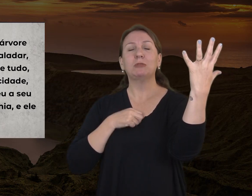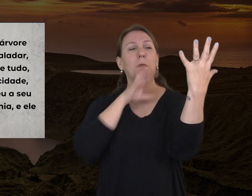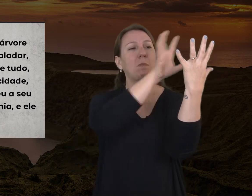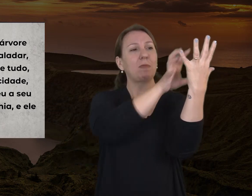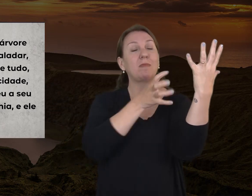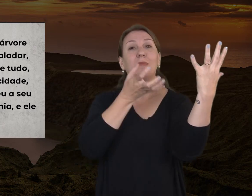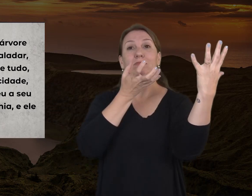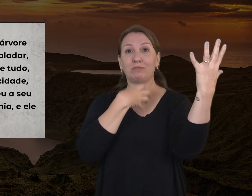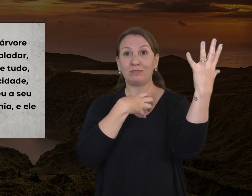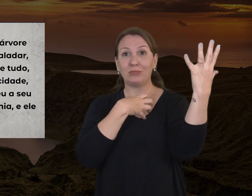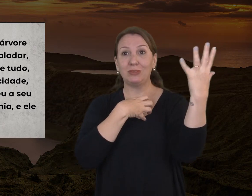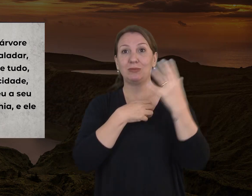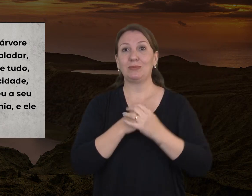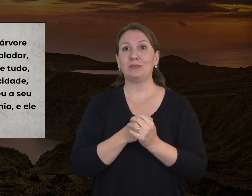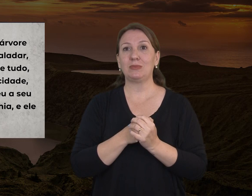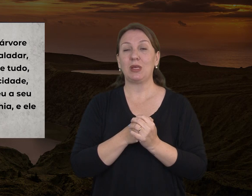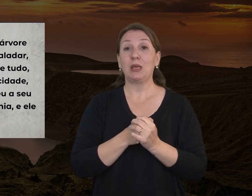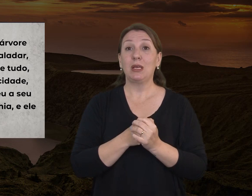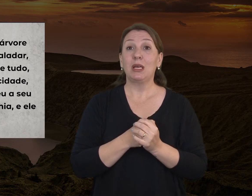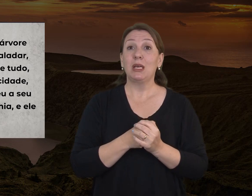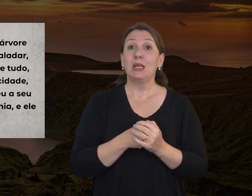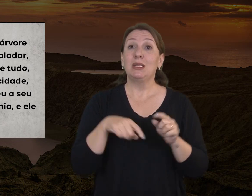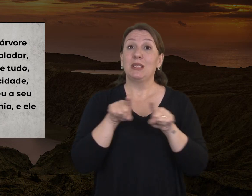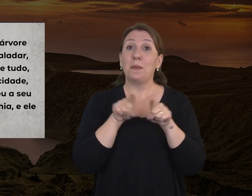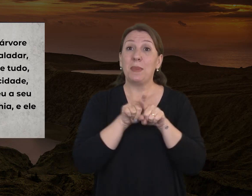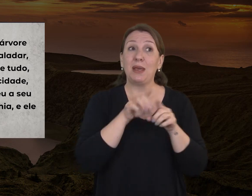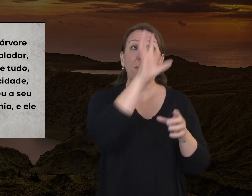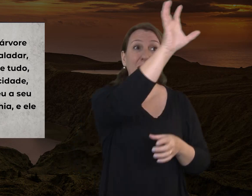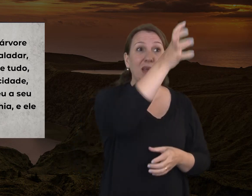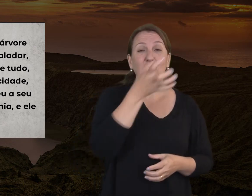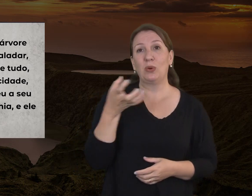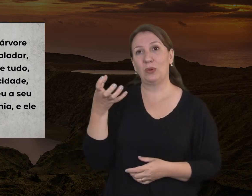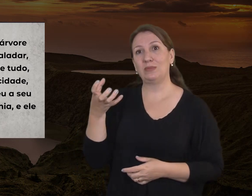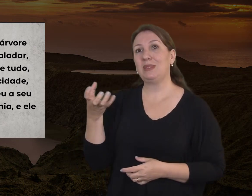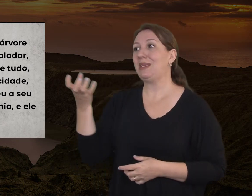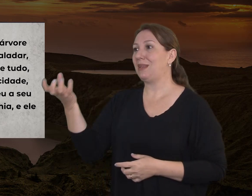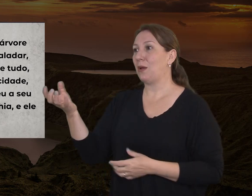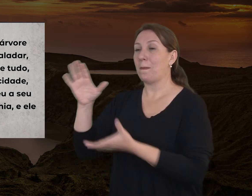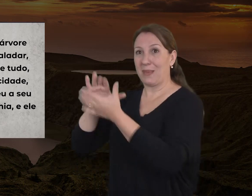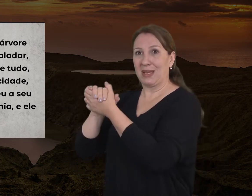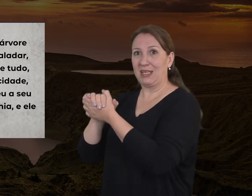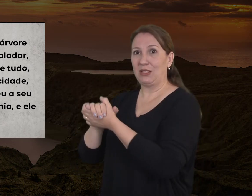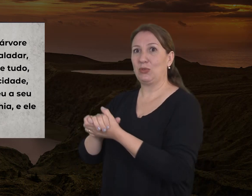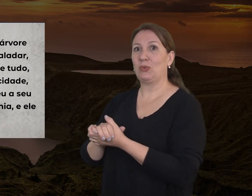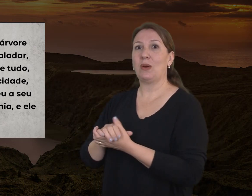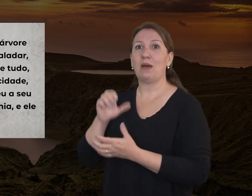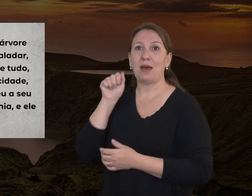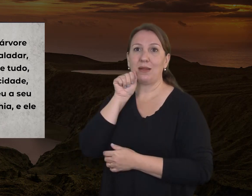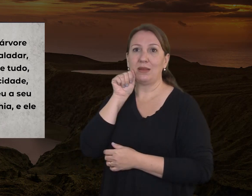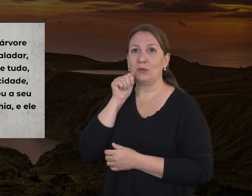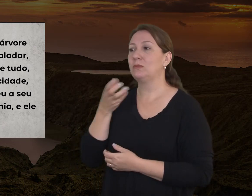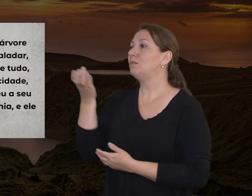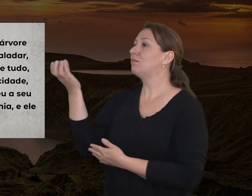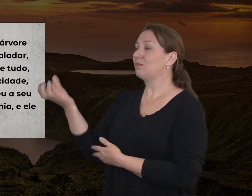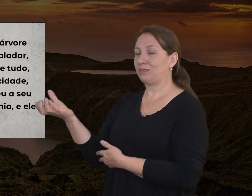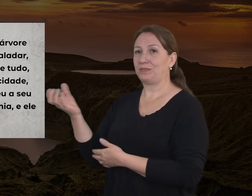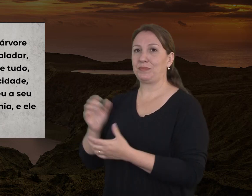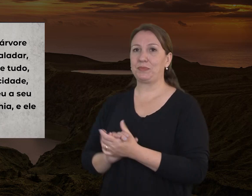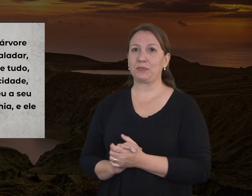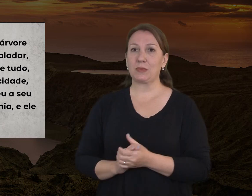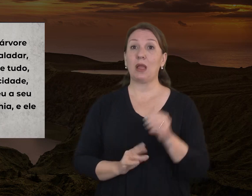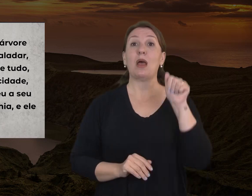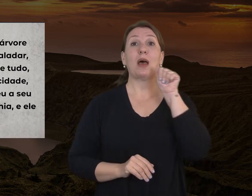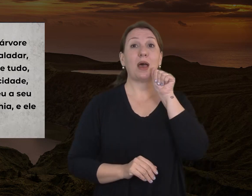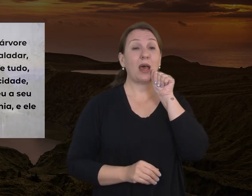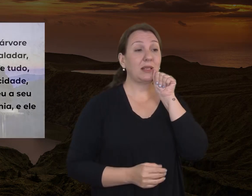seu marido, que estava em sua companhia, e ele igualmente comeu. O que